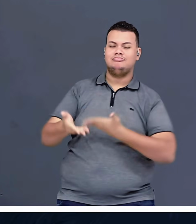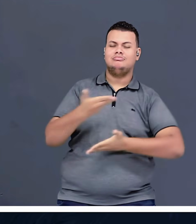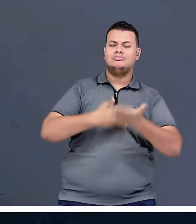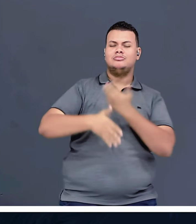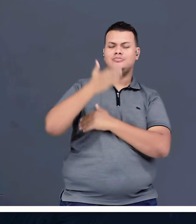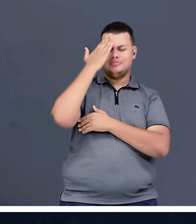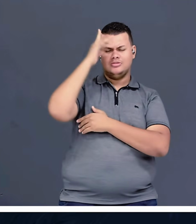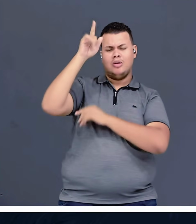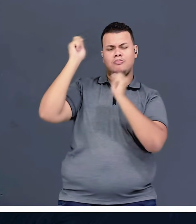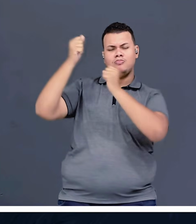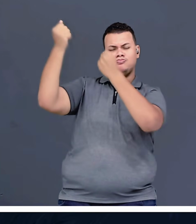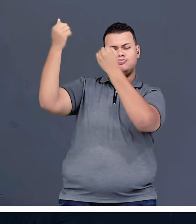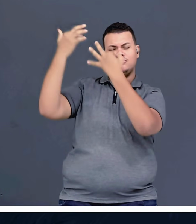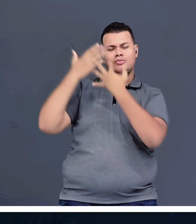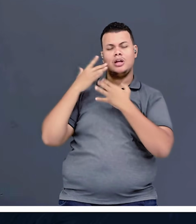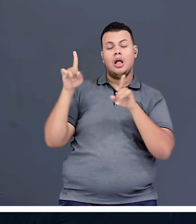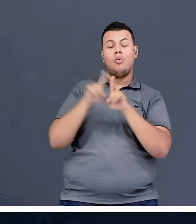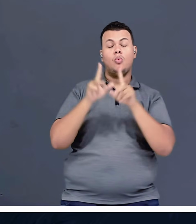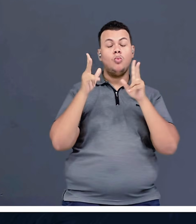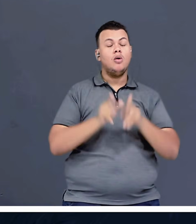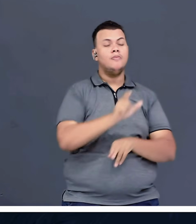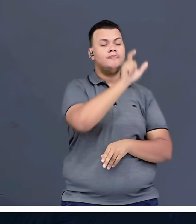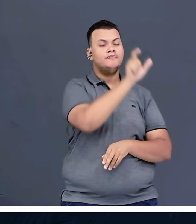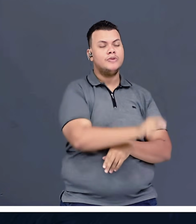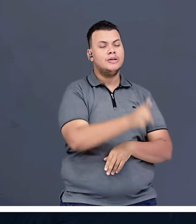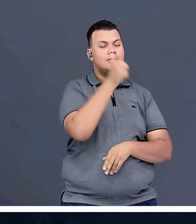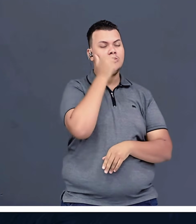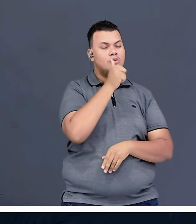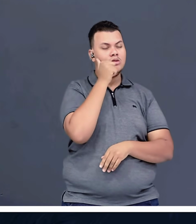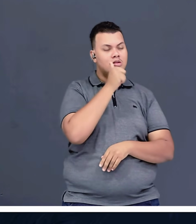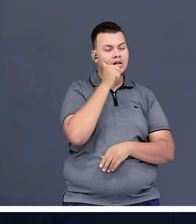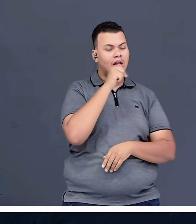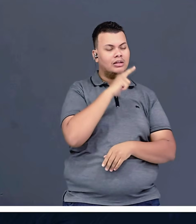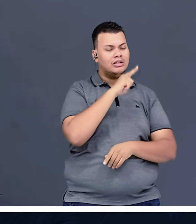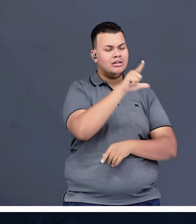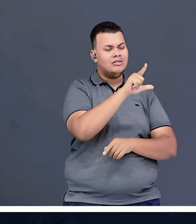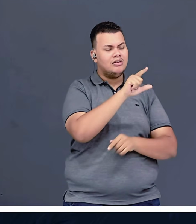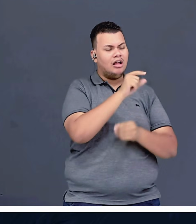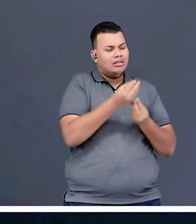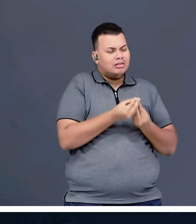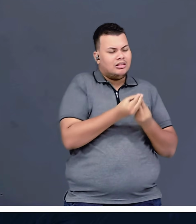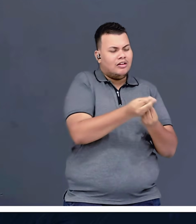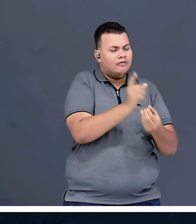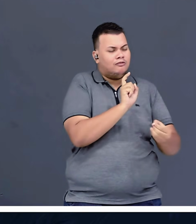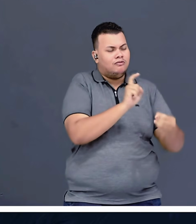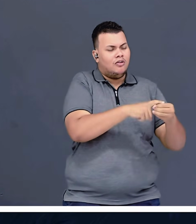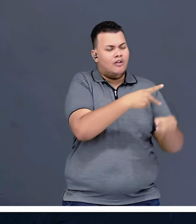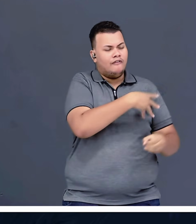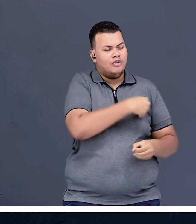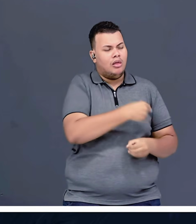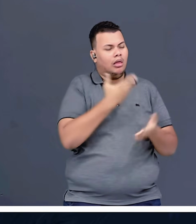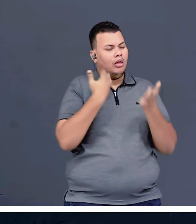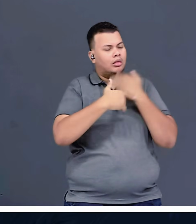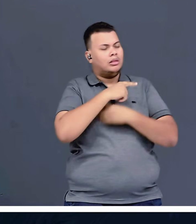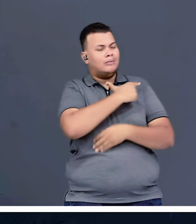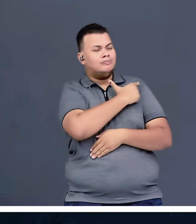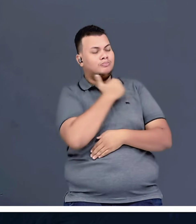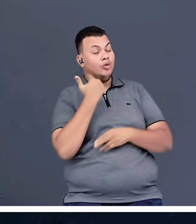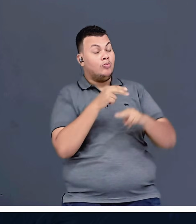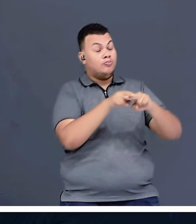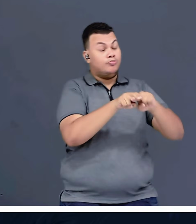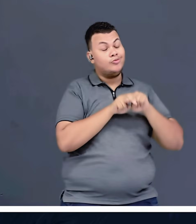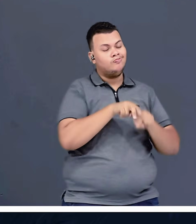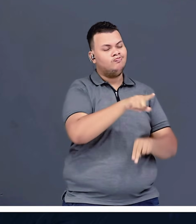recompensa. Assim como o Senhor fez na vida daquela mulher que devolveu o filho dela por causa do